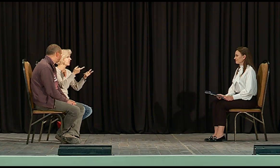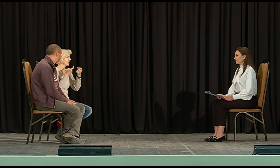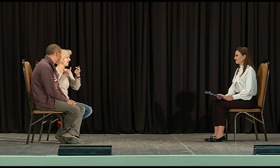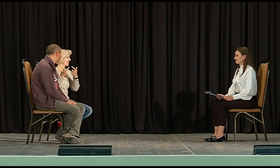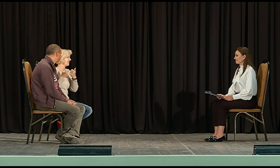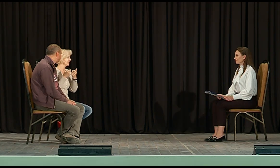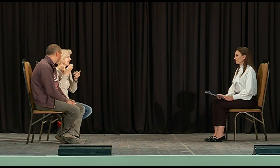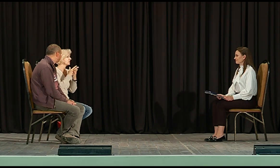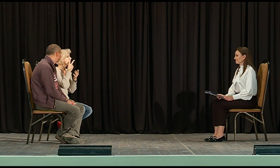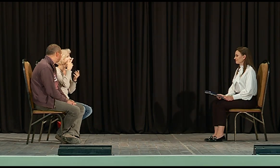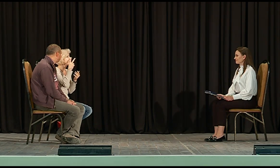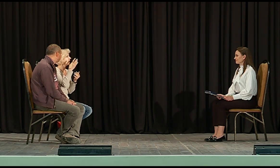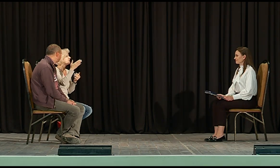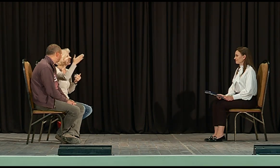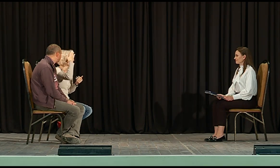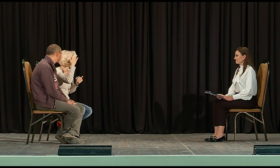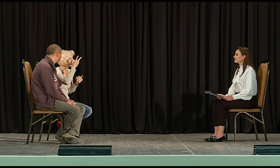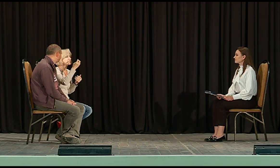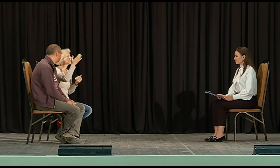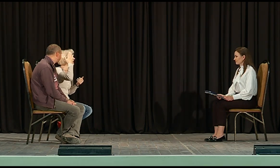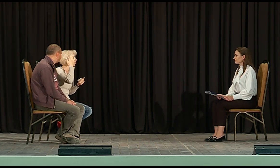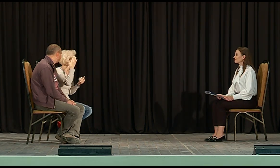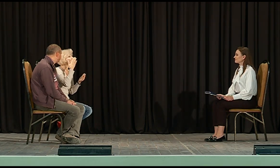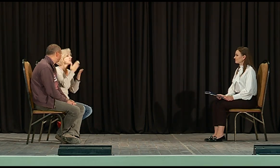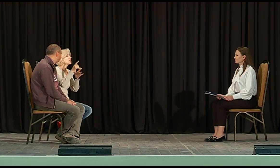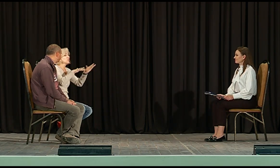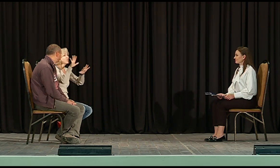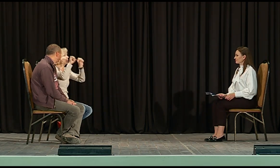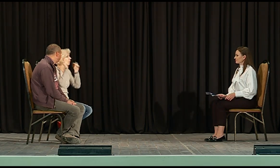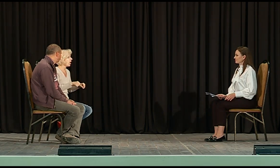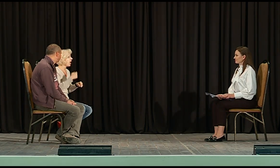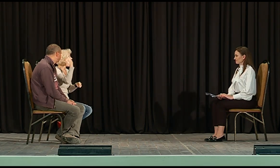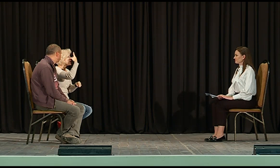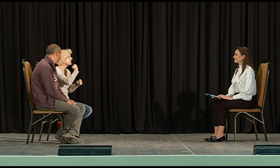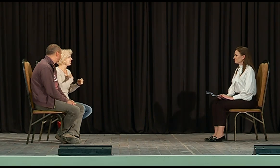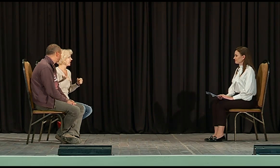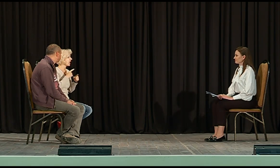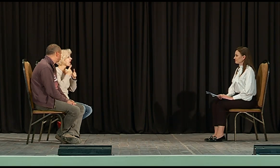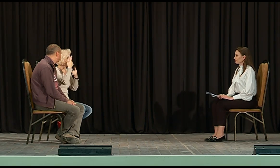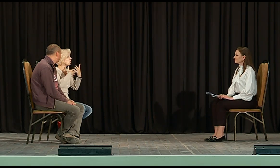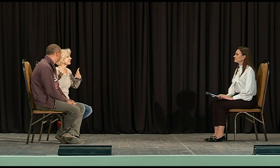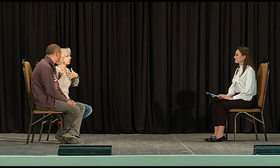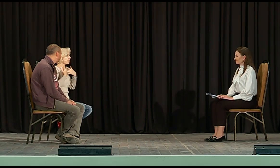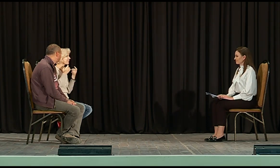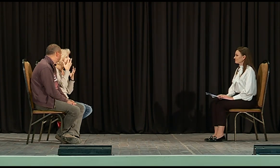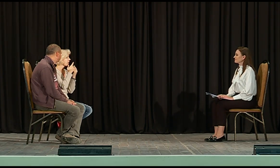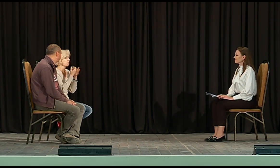este nu chiar așa de ușor să atragi persoanele, să-i educi, să le transmiți talentul, să-i